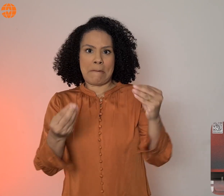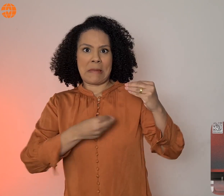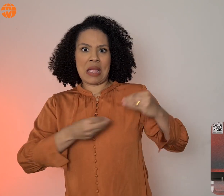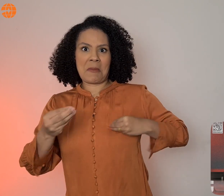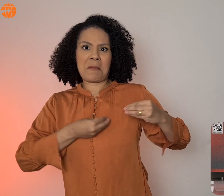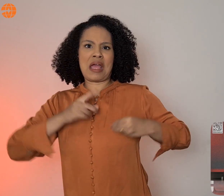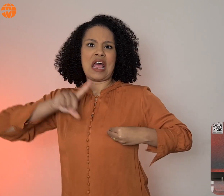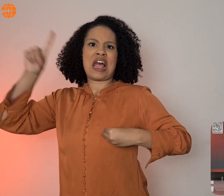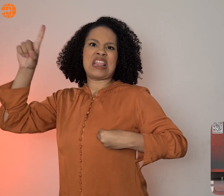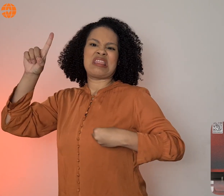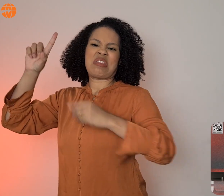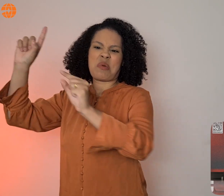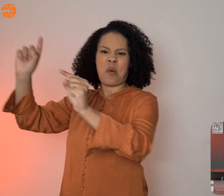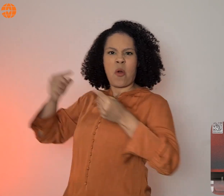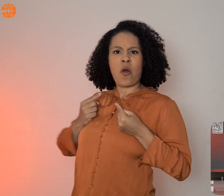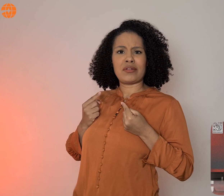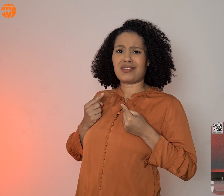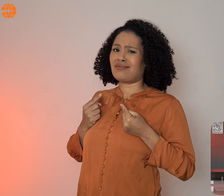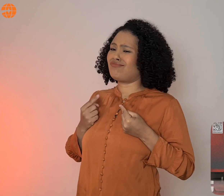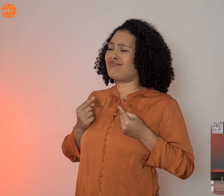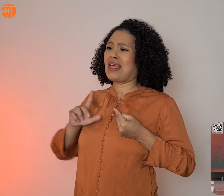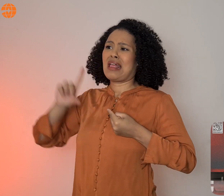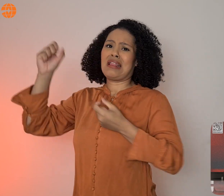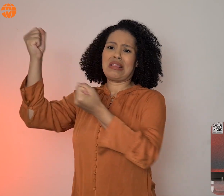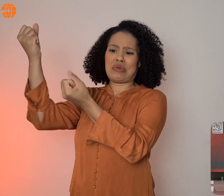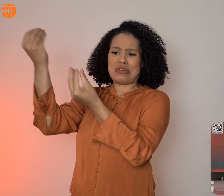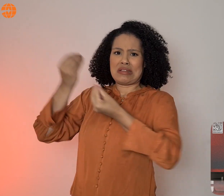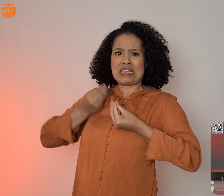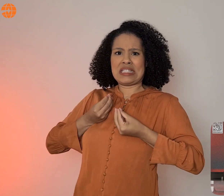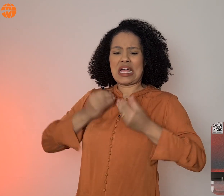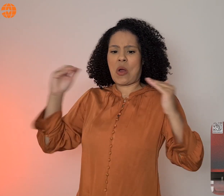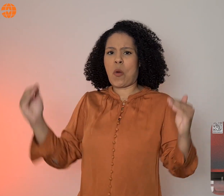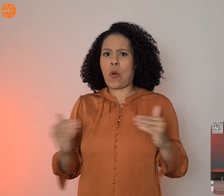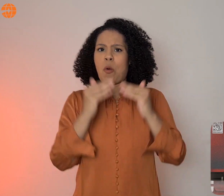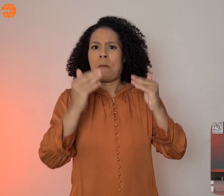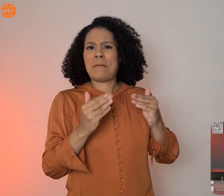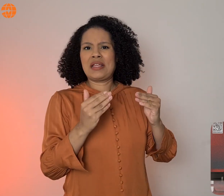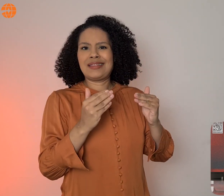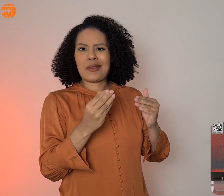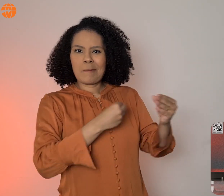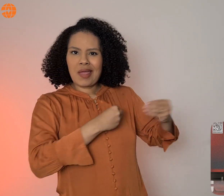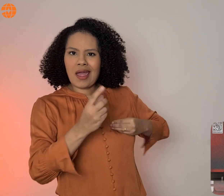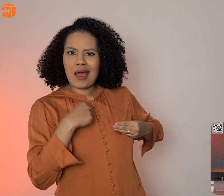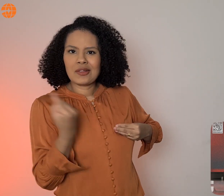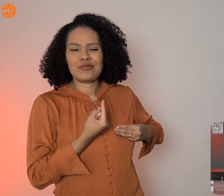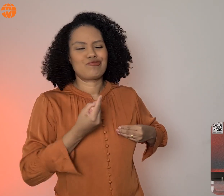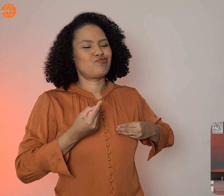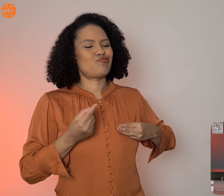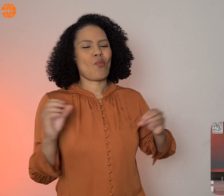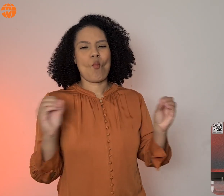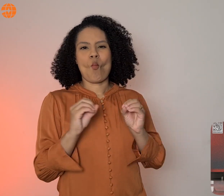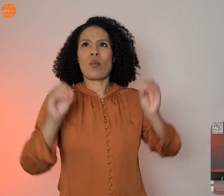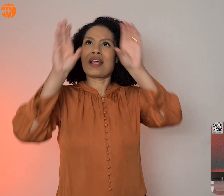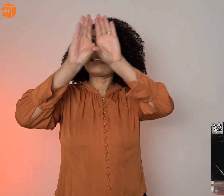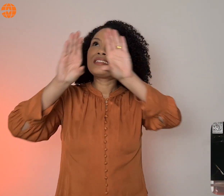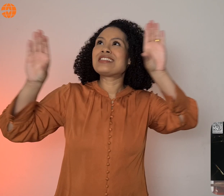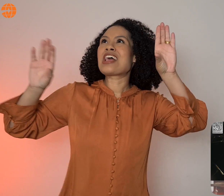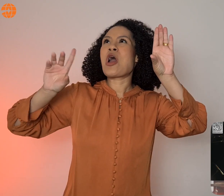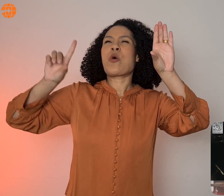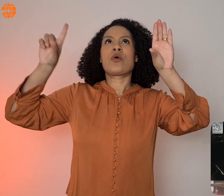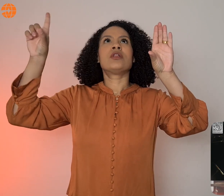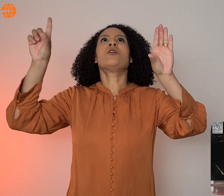conforme os nossos pecados, nem nos retribui conforme as nossas iniquidades. Pois como os céus se elevam acima da